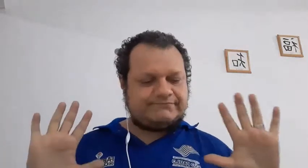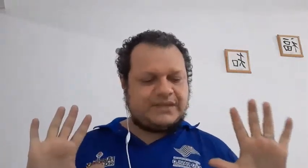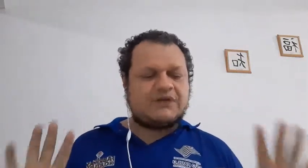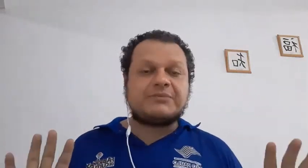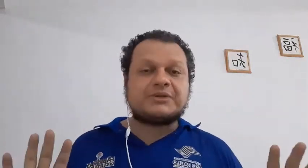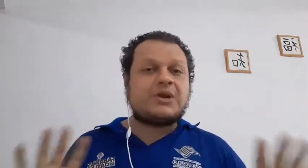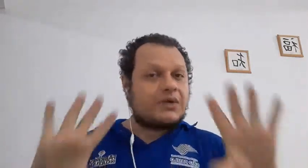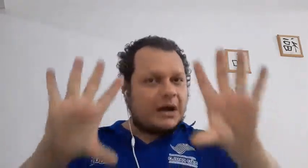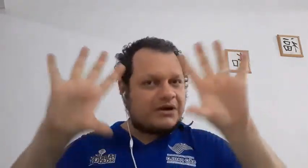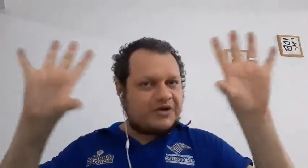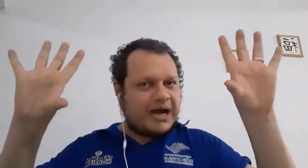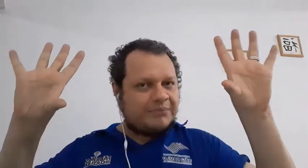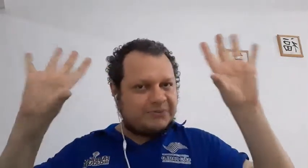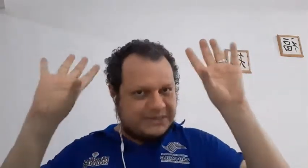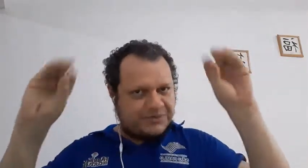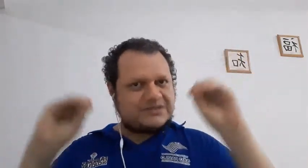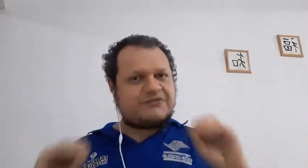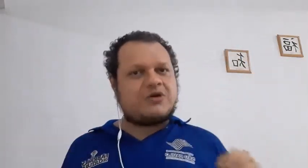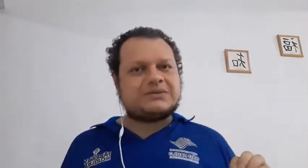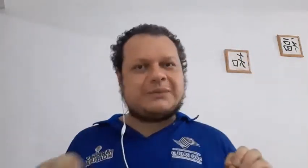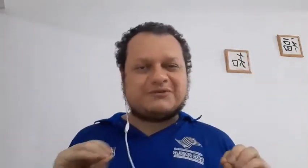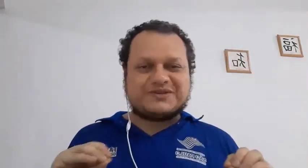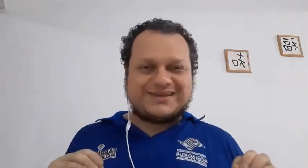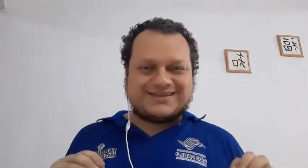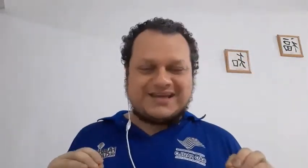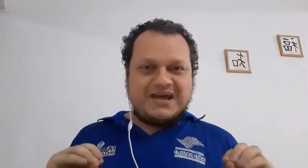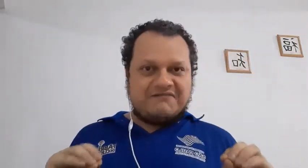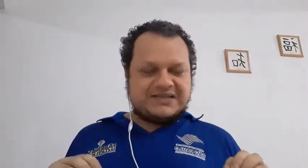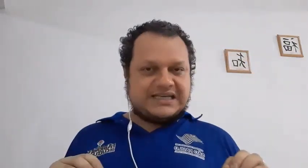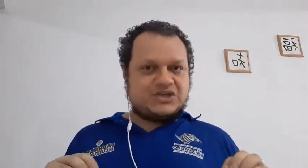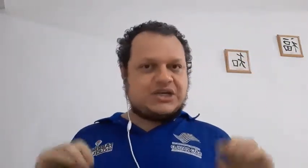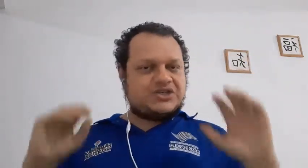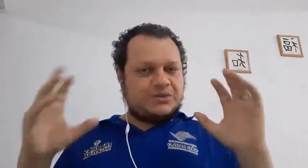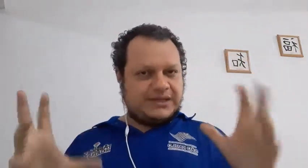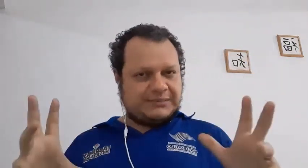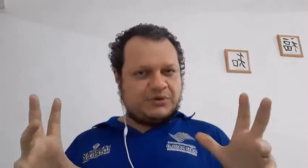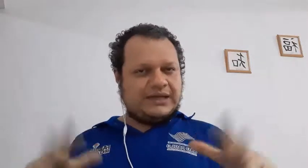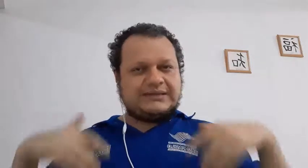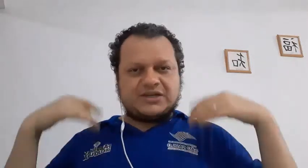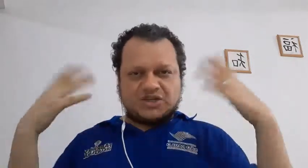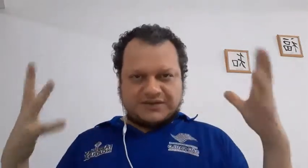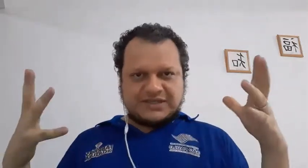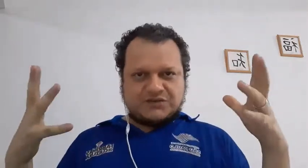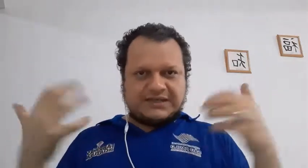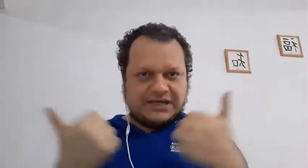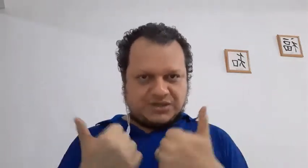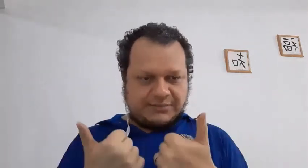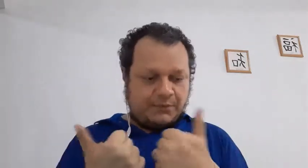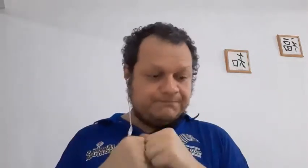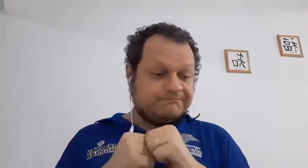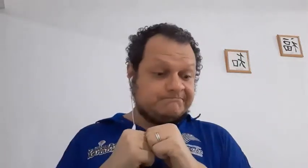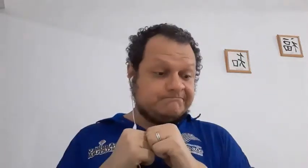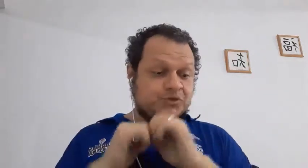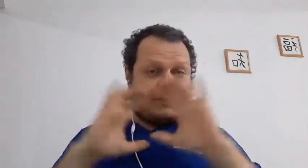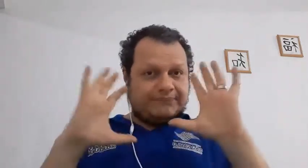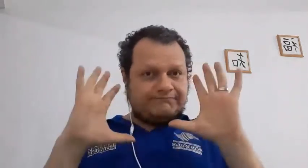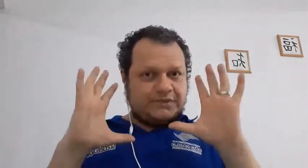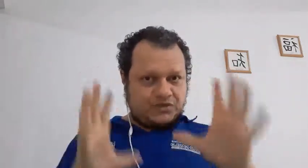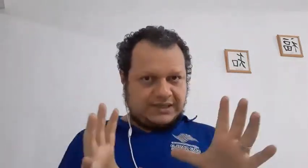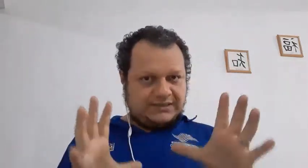o alfabeto manual. Calma que foi rápido, mas depois eu vou voltar para vocês fazerem direitinho letra por letra e a gente fazer atividade, tá bom? Tudo bem, isso aqui é